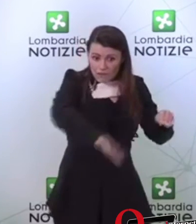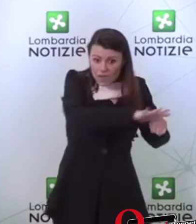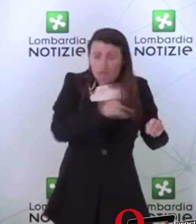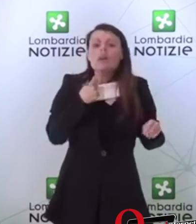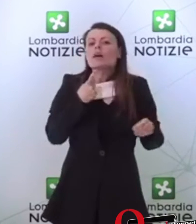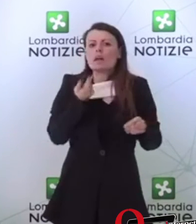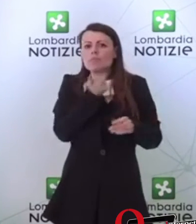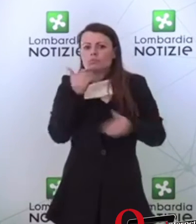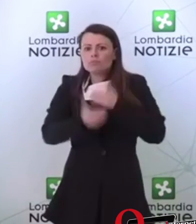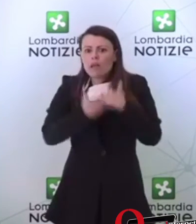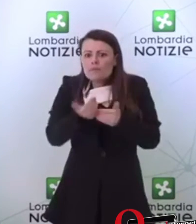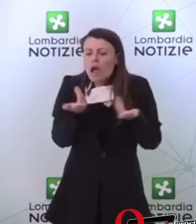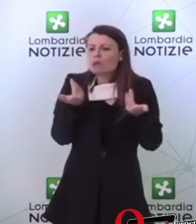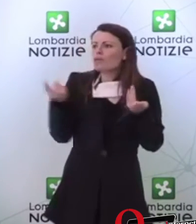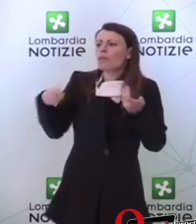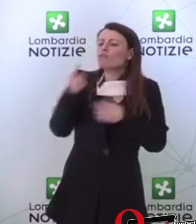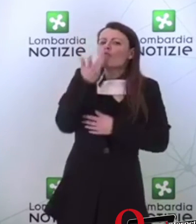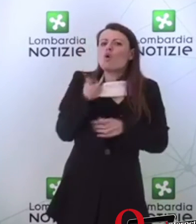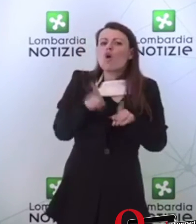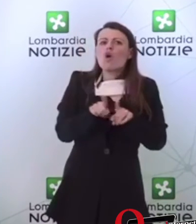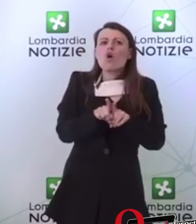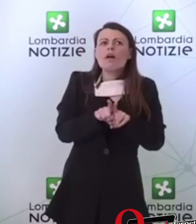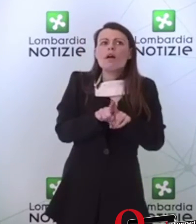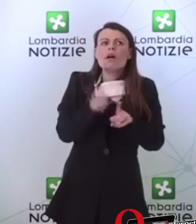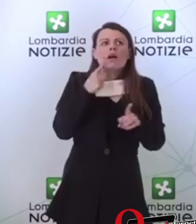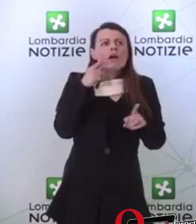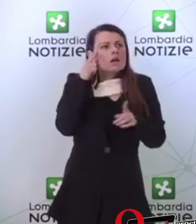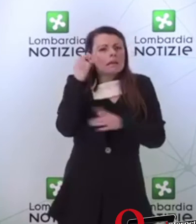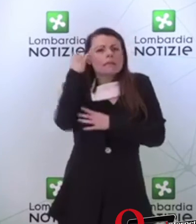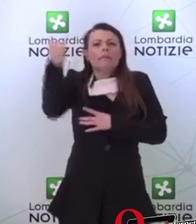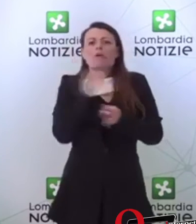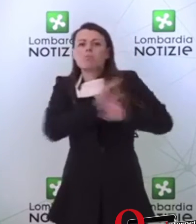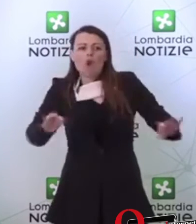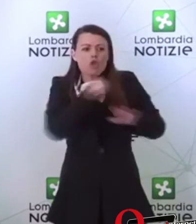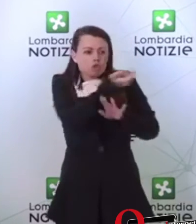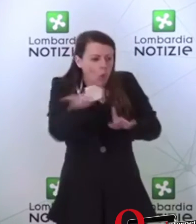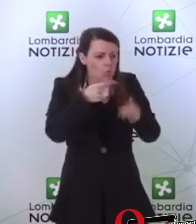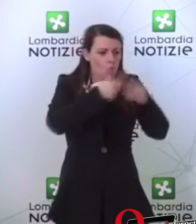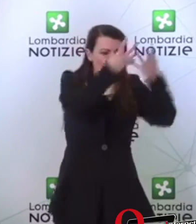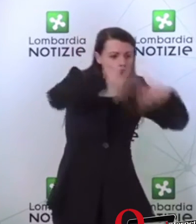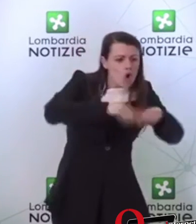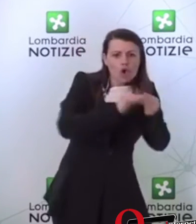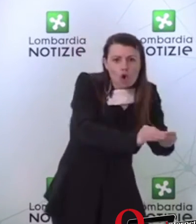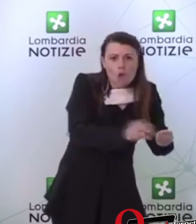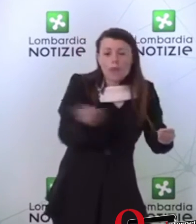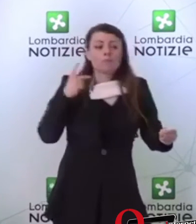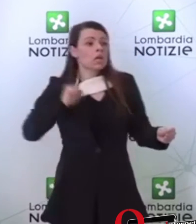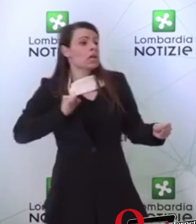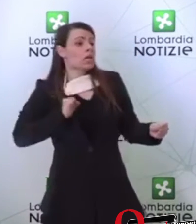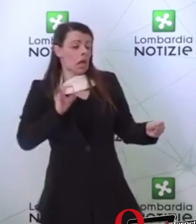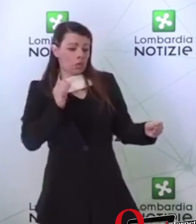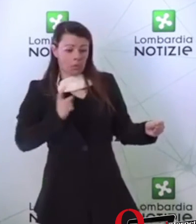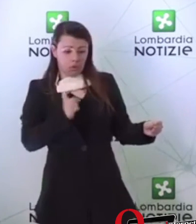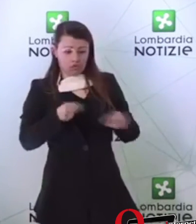arrivare, diciamo, alla definizione della pianta organica che lavorerà lì? Credo che sia una questione di pochi giorni, nel senso che è